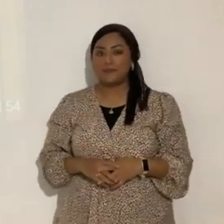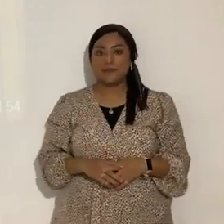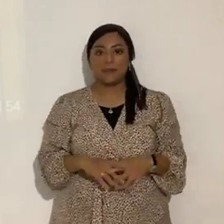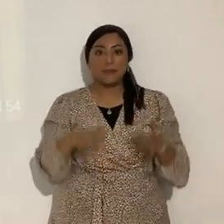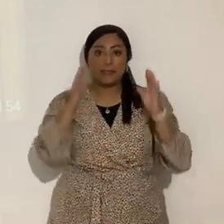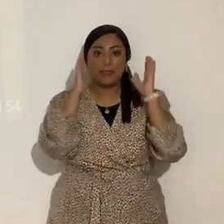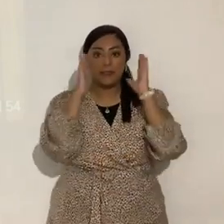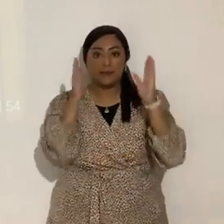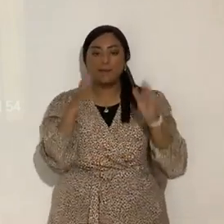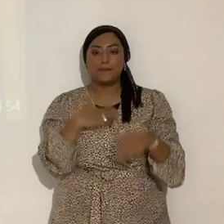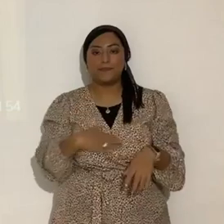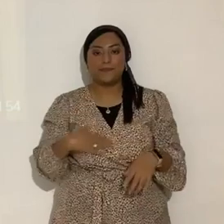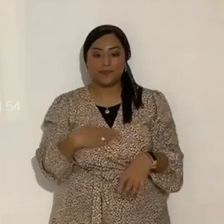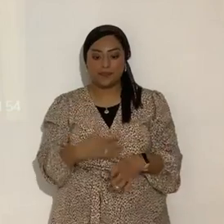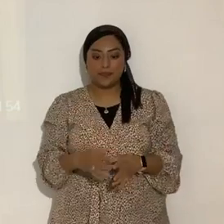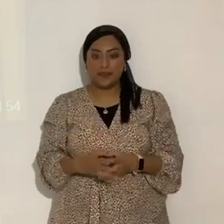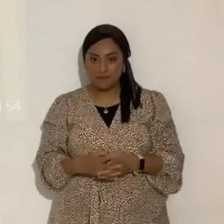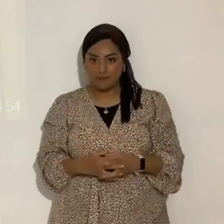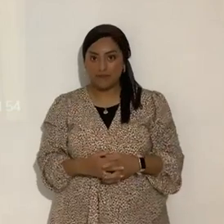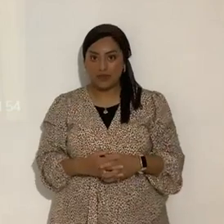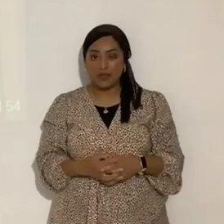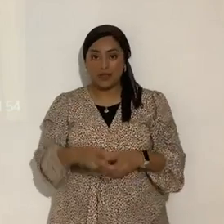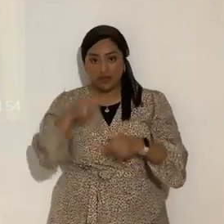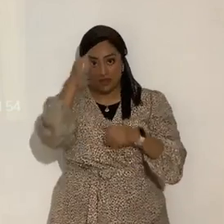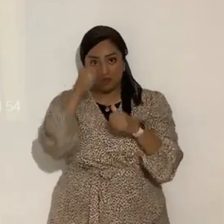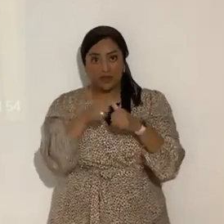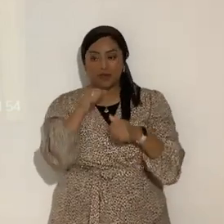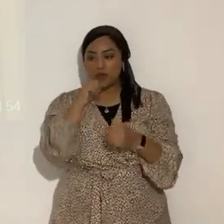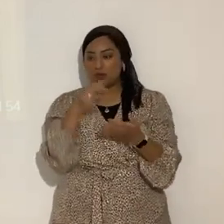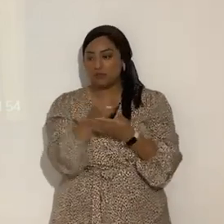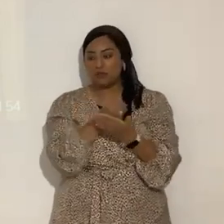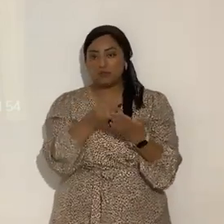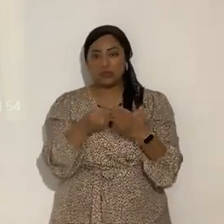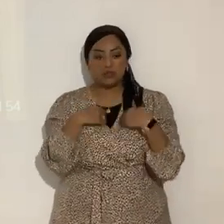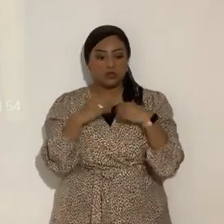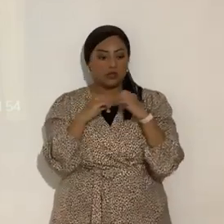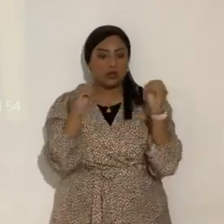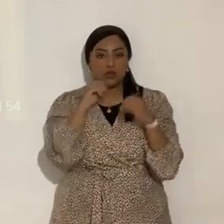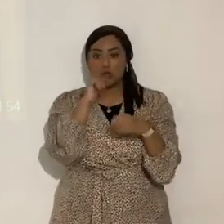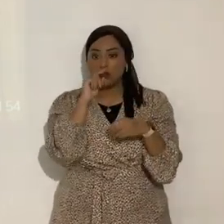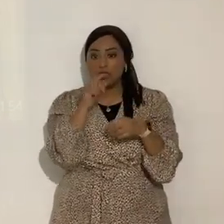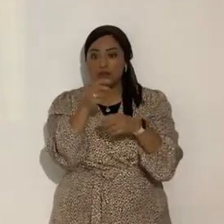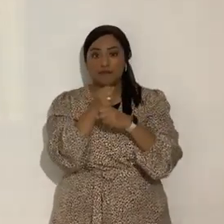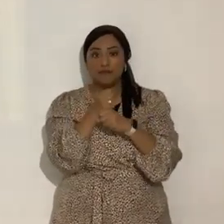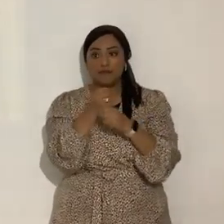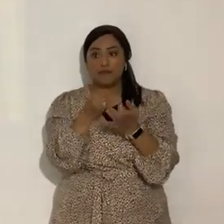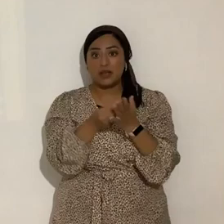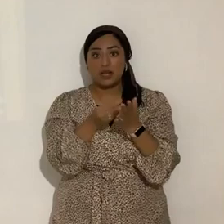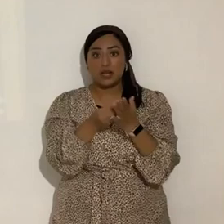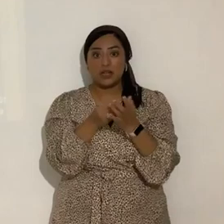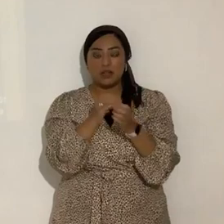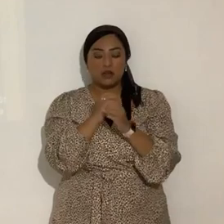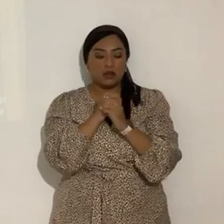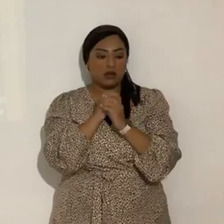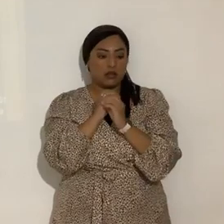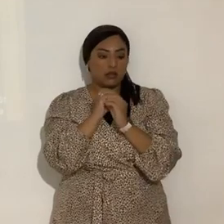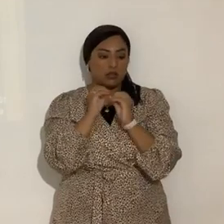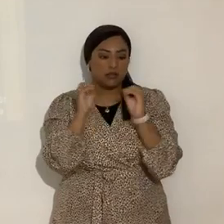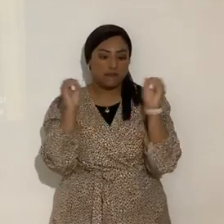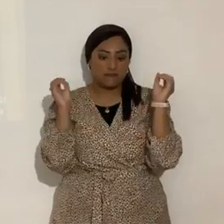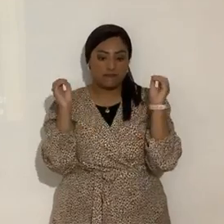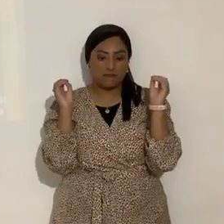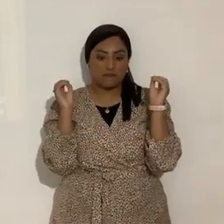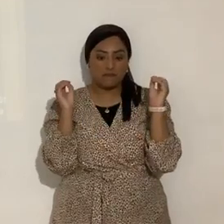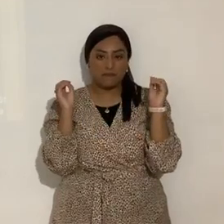estén pendientes, estén muy pendientes, ¿de acuerdo? Recuerden, no se monetiza nada, no pedimos dinero para nada, para nada, para nada,